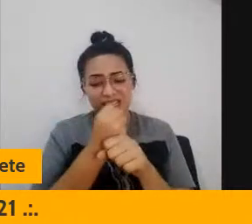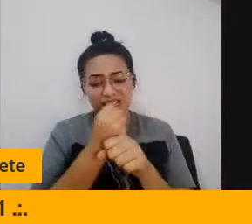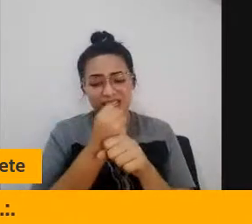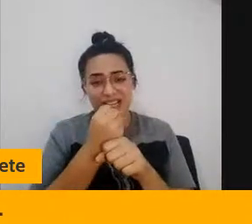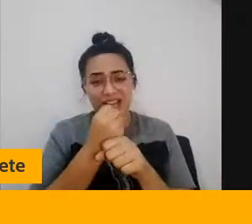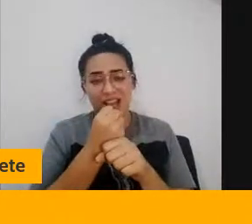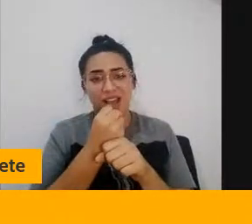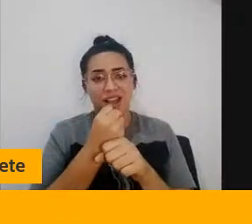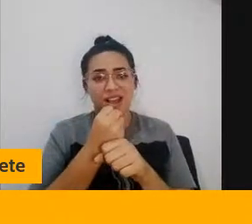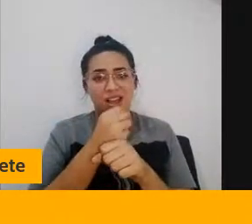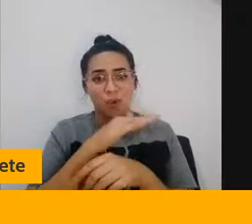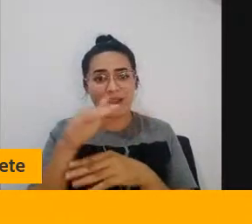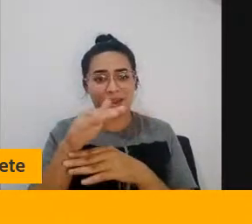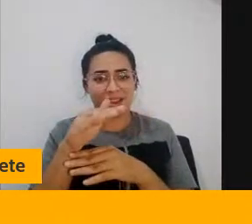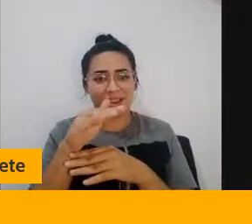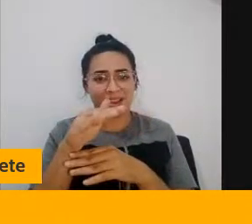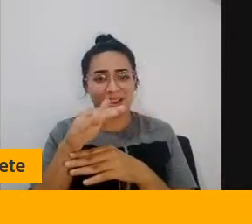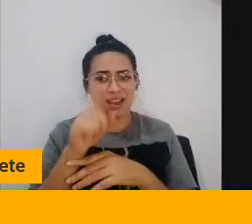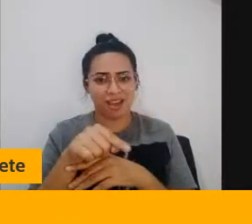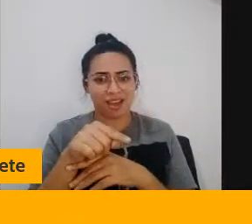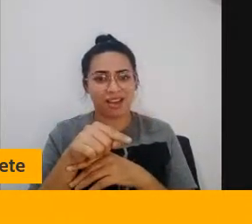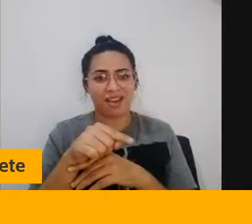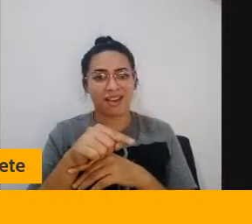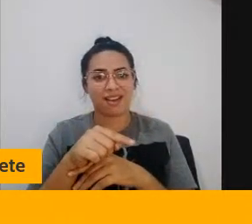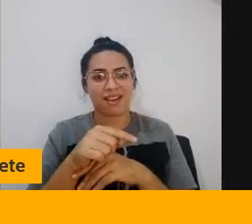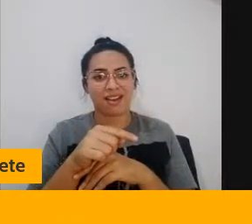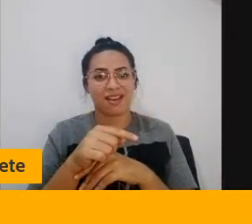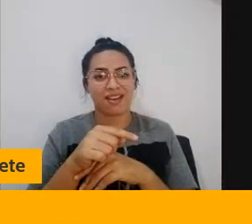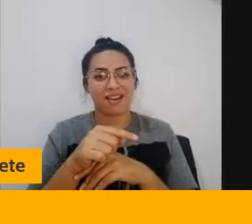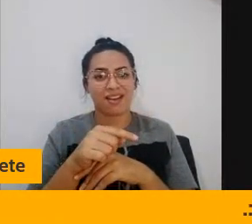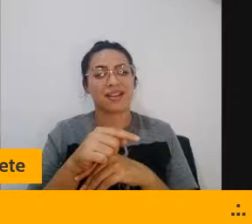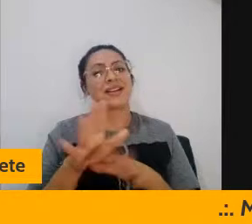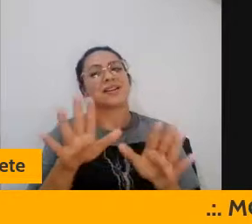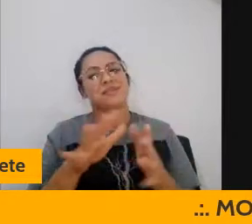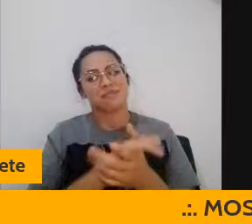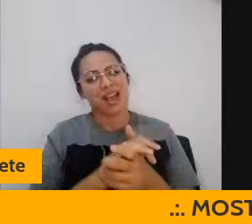mesmo. Rapaz.